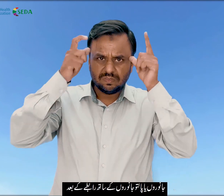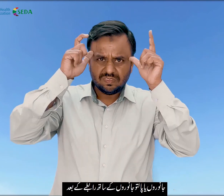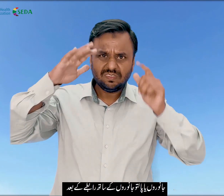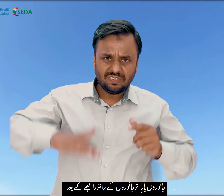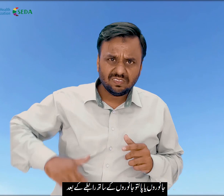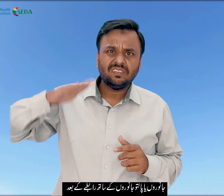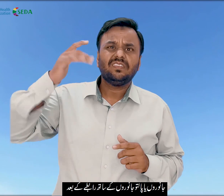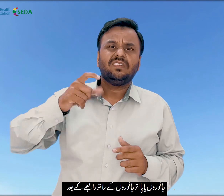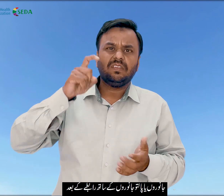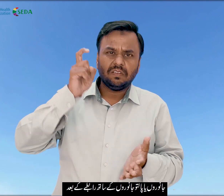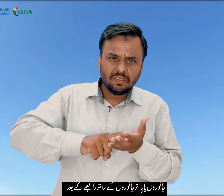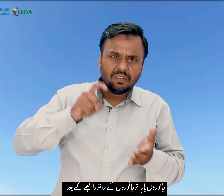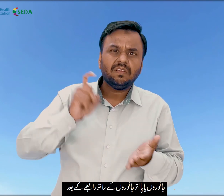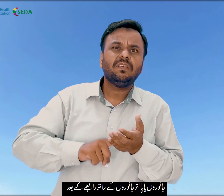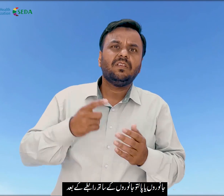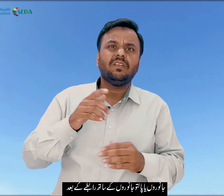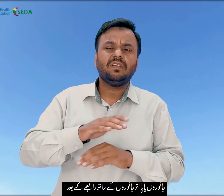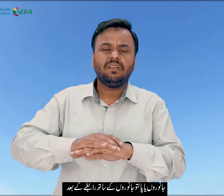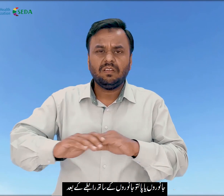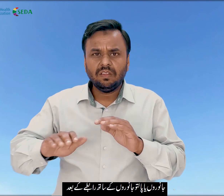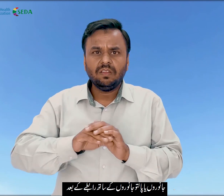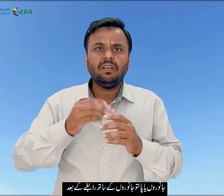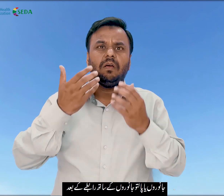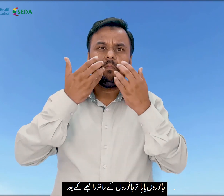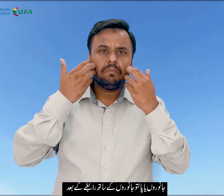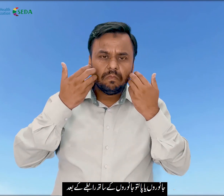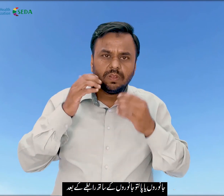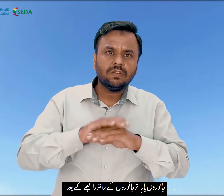جانوروں یا پالتو جانوروں کے ساتھ رابطے کے بعد،